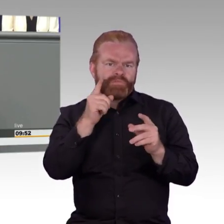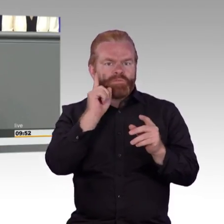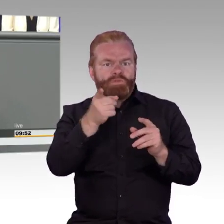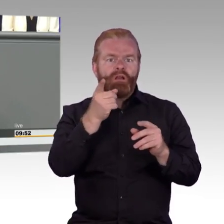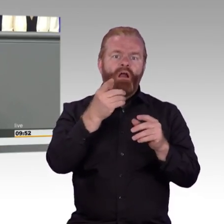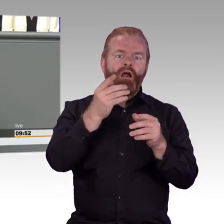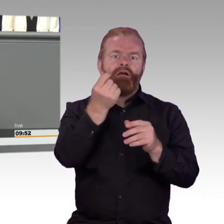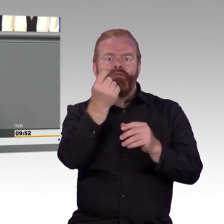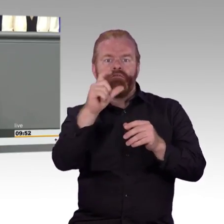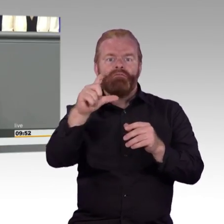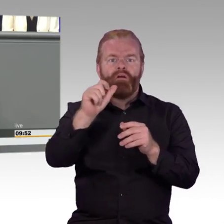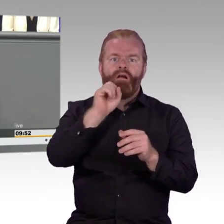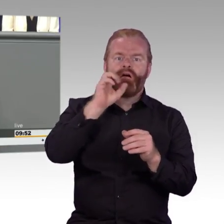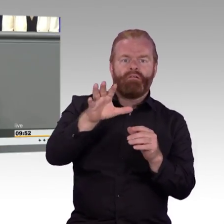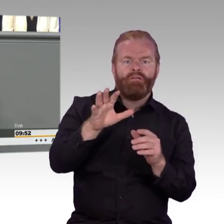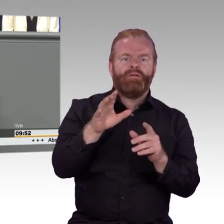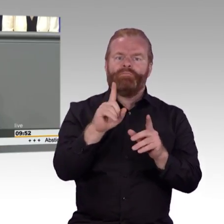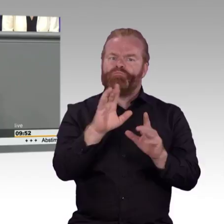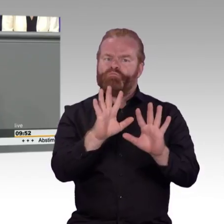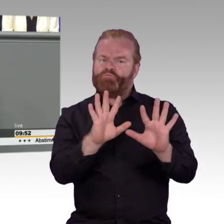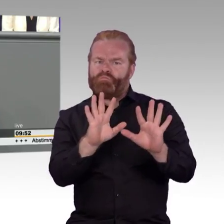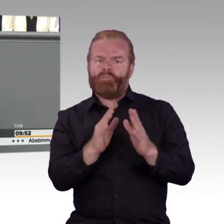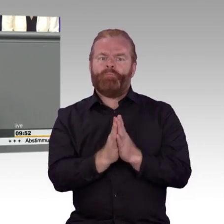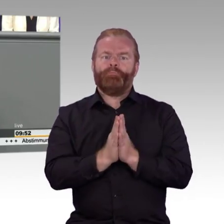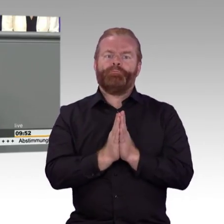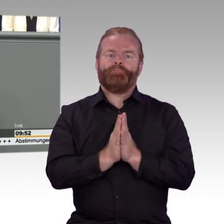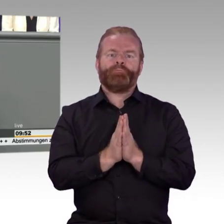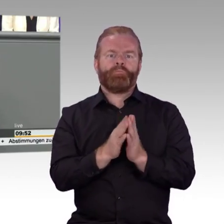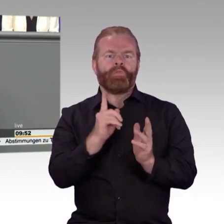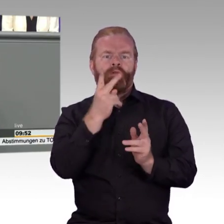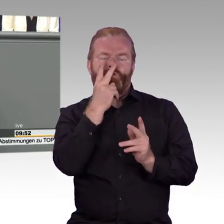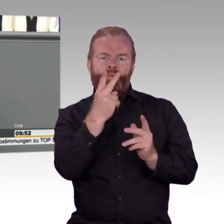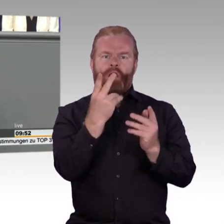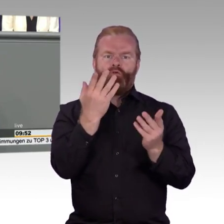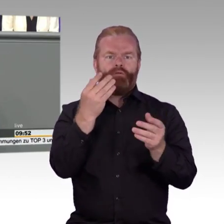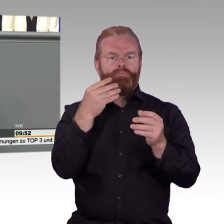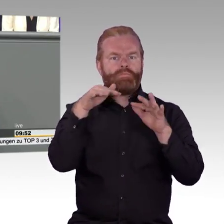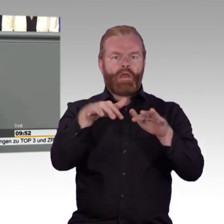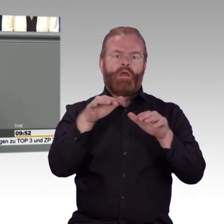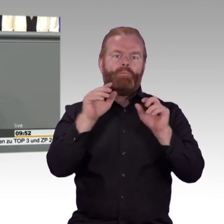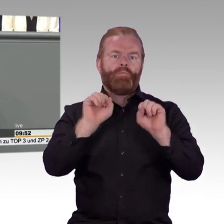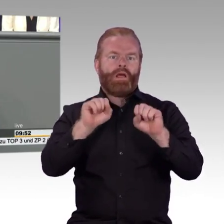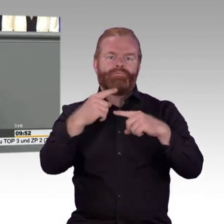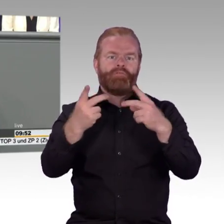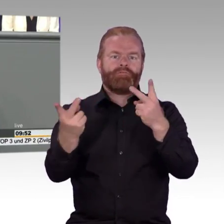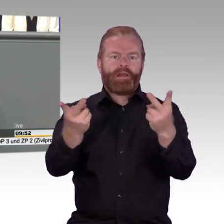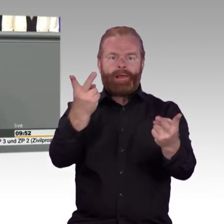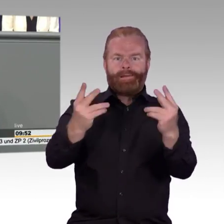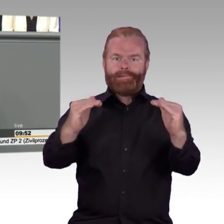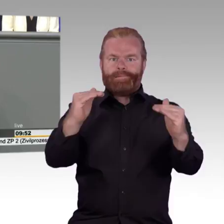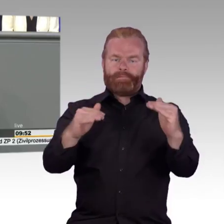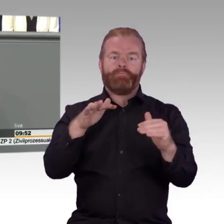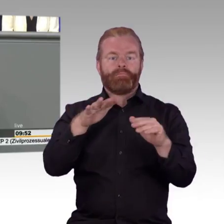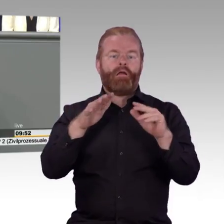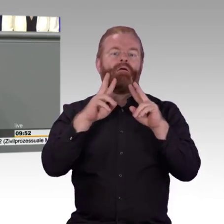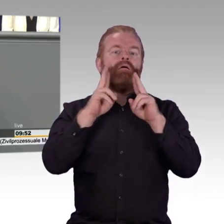wird es viel stärker als angenommen auch zu Vergleichen kommen. Und selbst wenn es keinen Vergleich gibt, es ist eine große